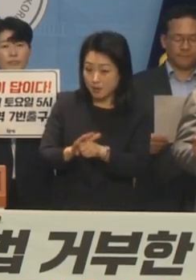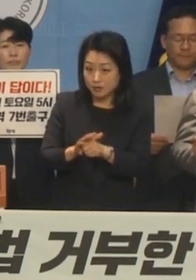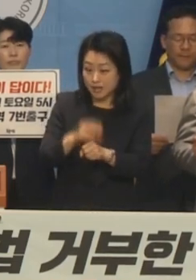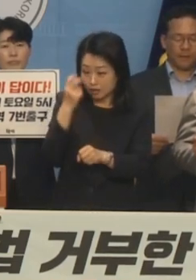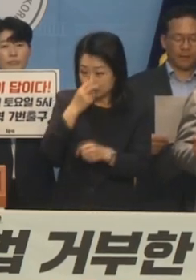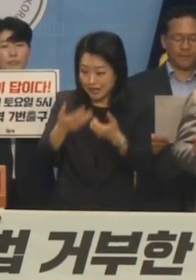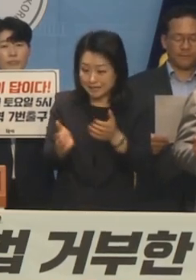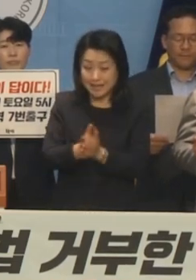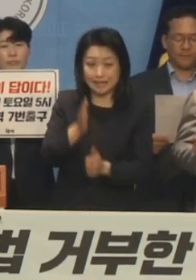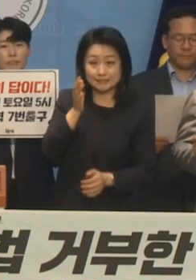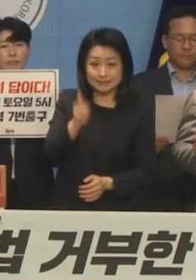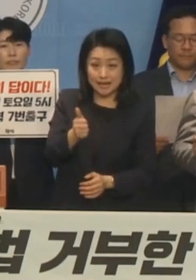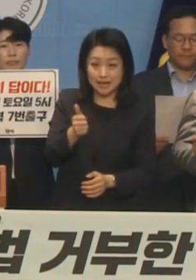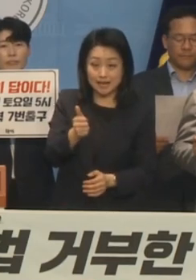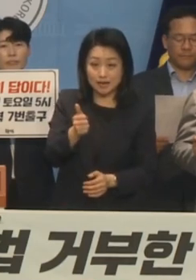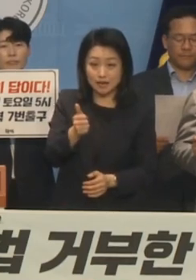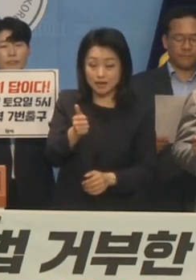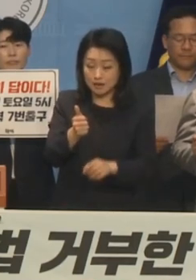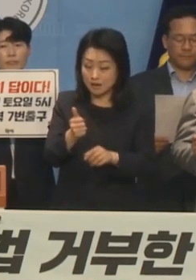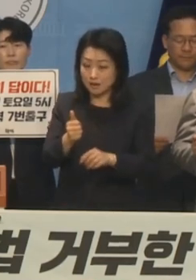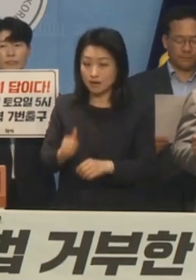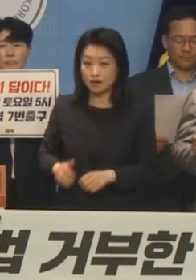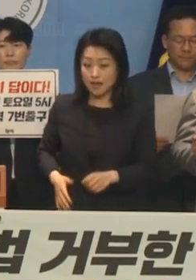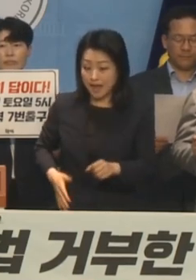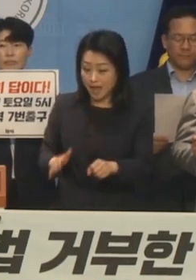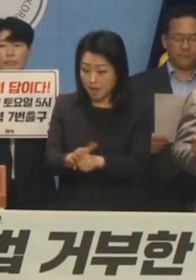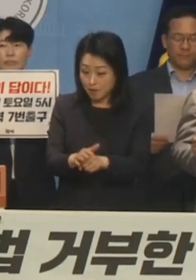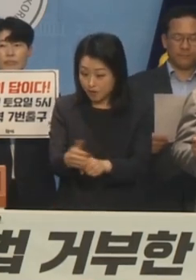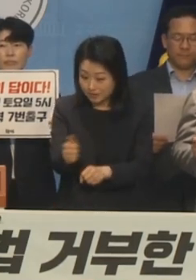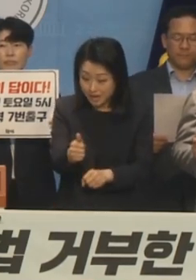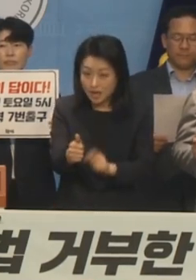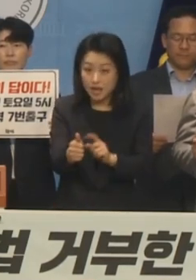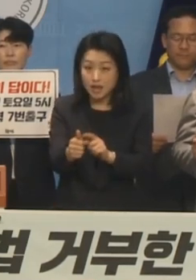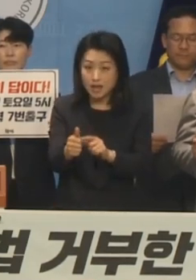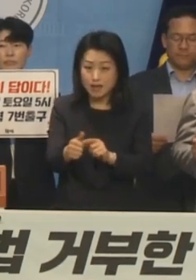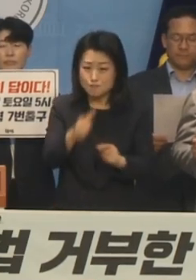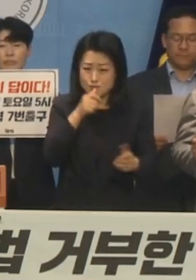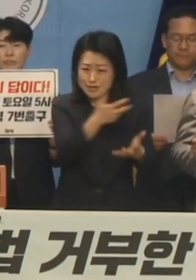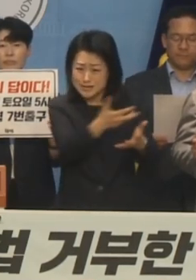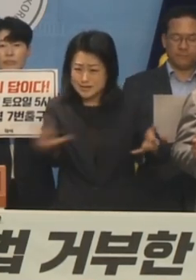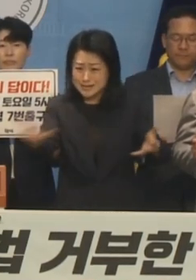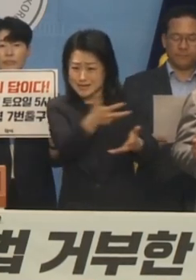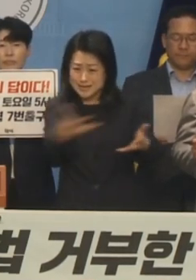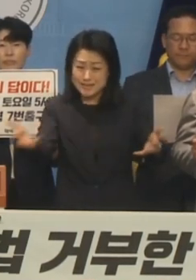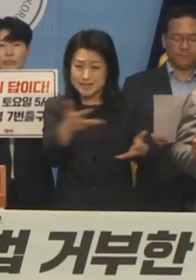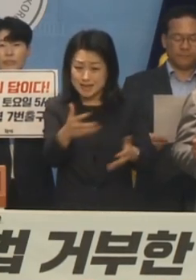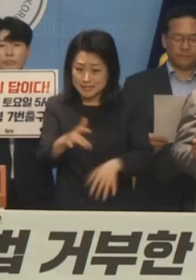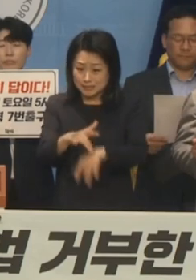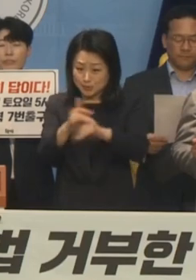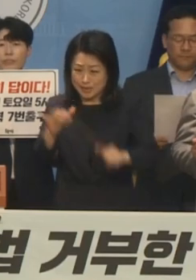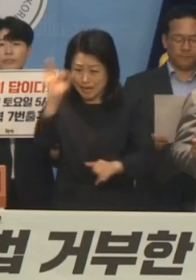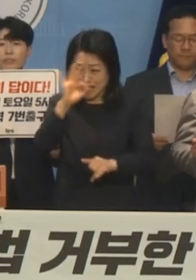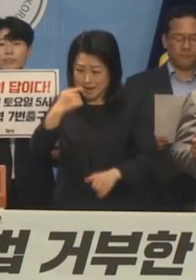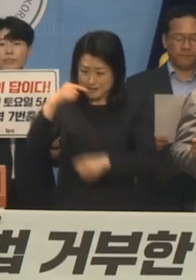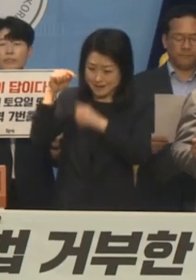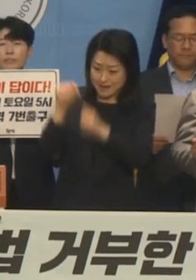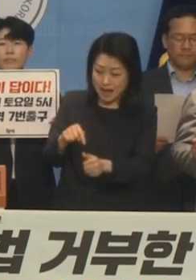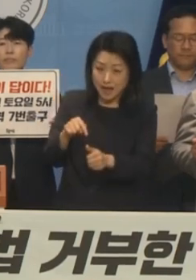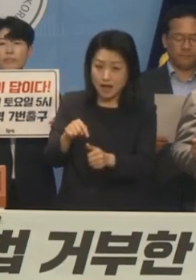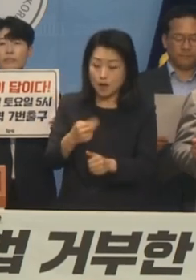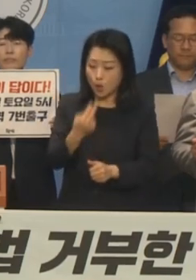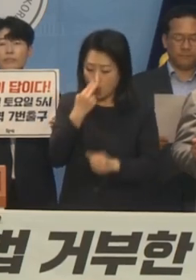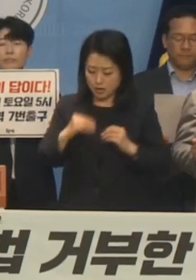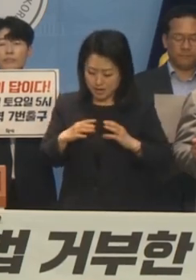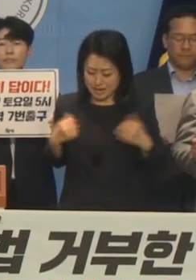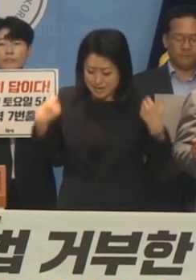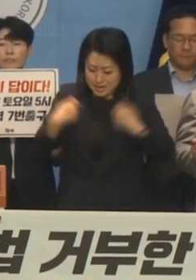제1사단장은 실종자를 수색하라며 급류가 치던 하천에 해병대원들을 구명조끼